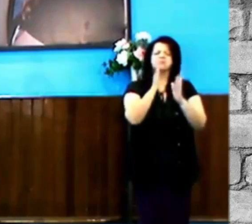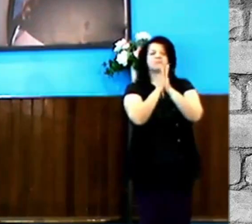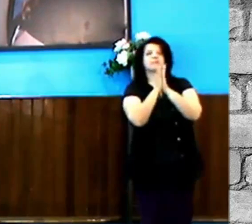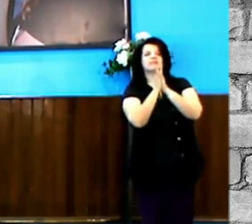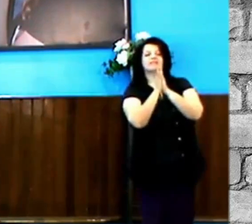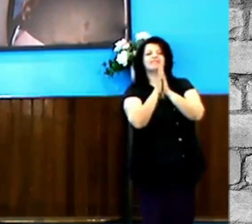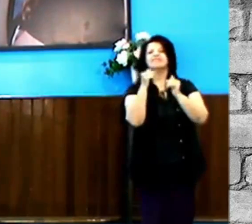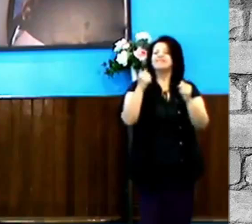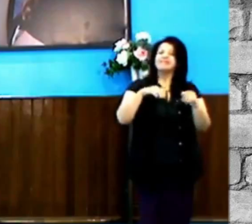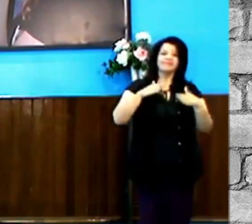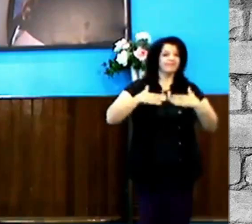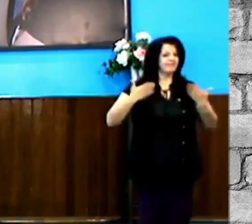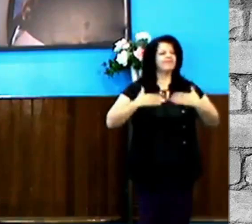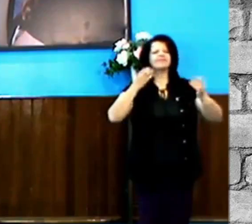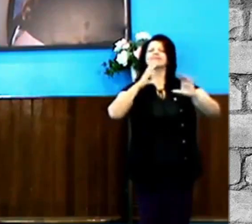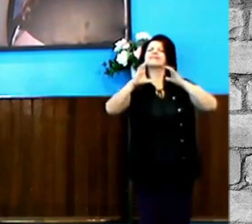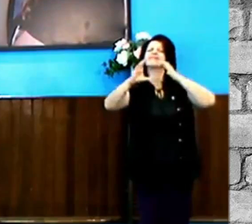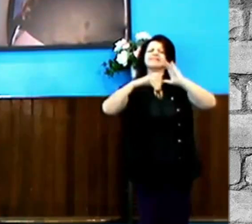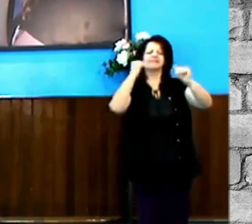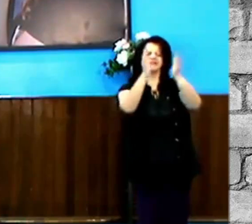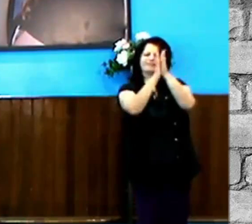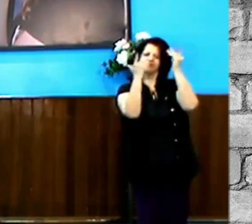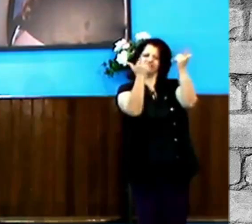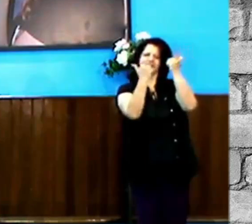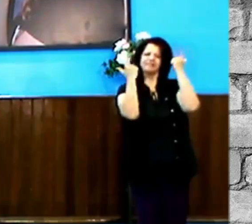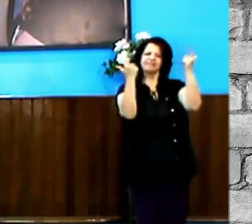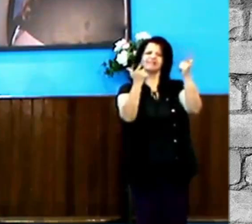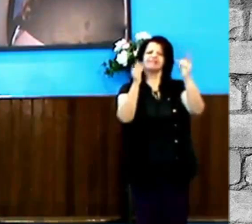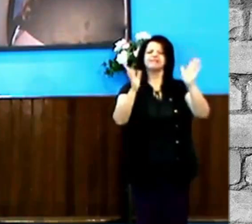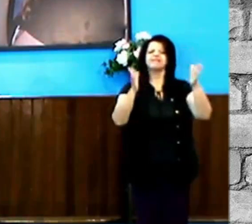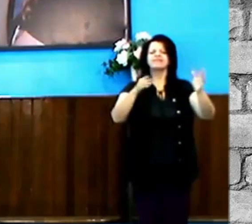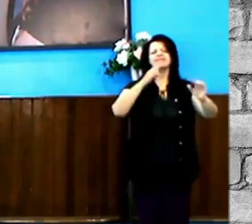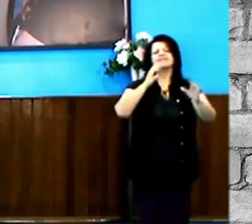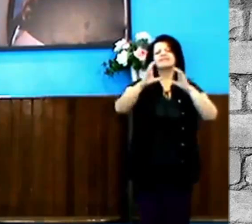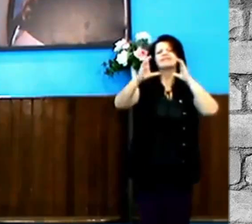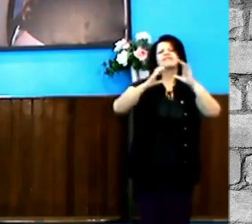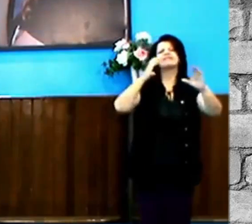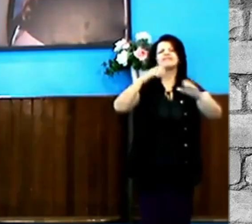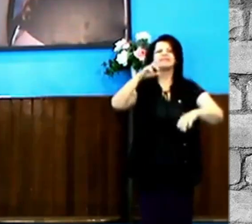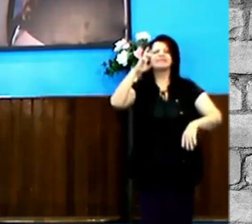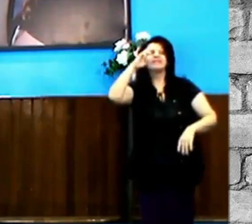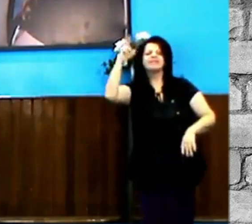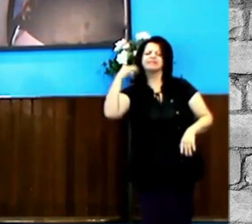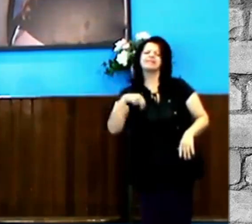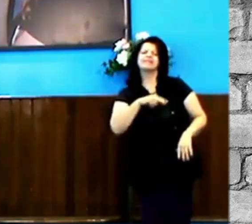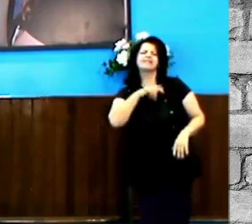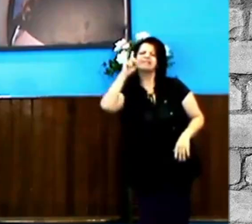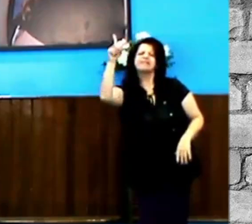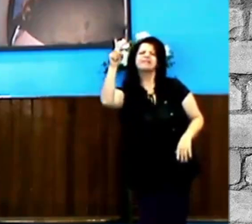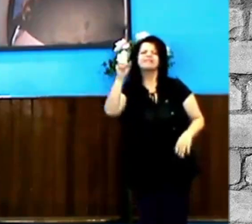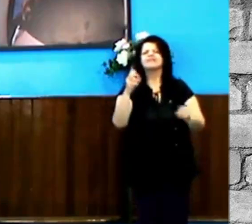alegre? Cante louvores. E esse é o momento em que nós vamos cantar louvores ao Senhor nosso Deus, conforme a palavra do Senhor